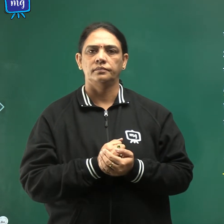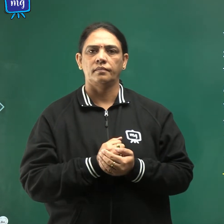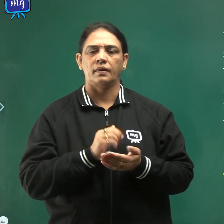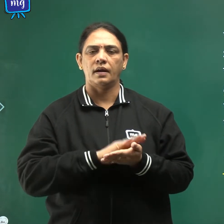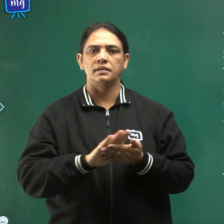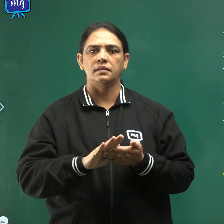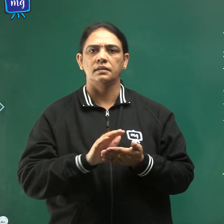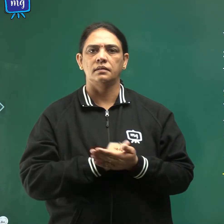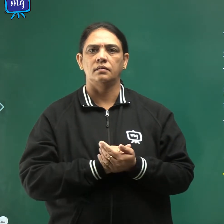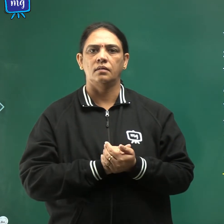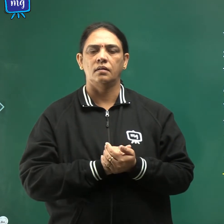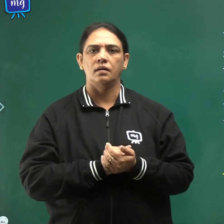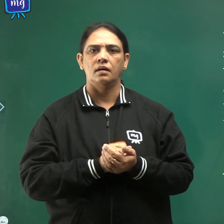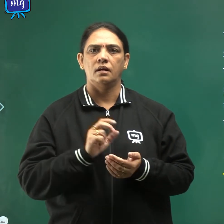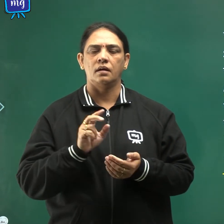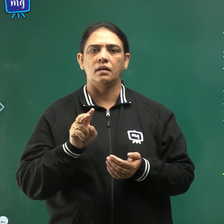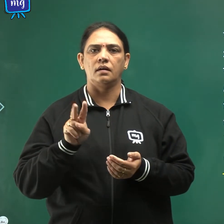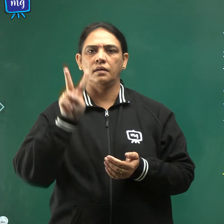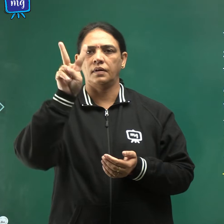H का मान